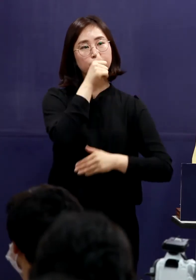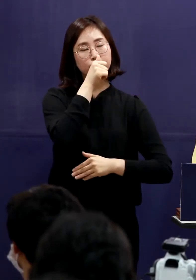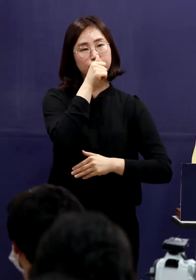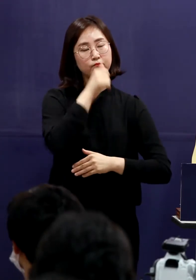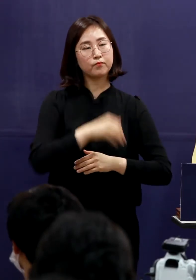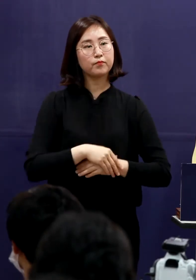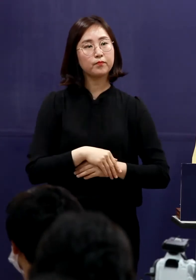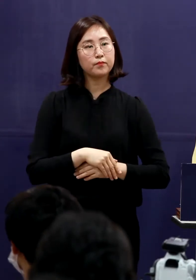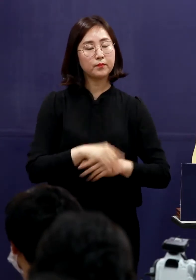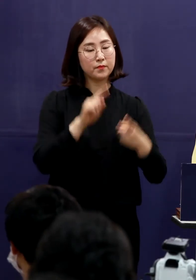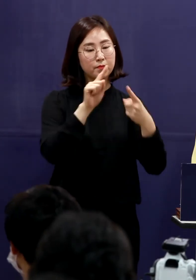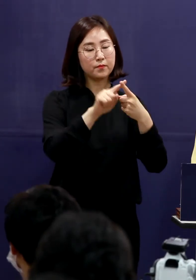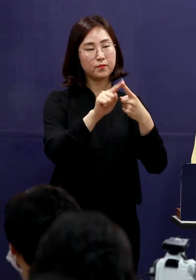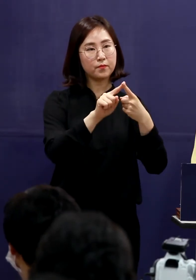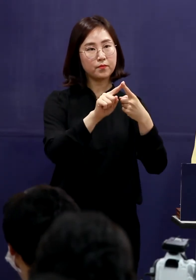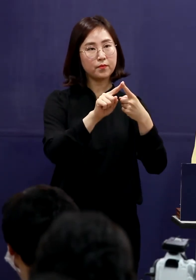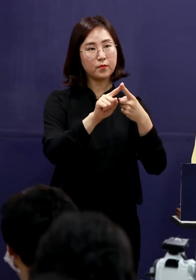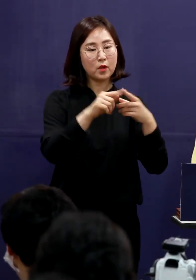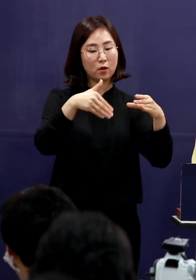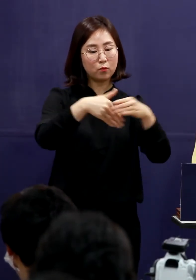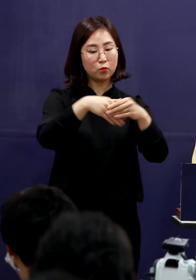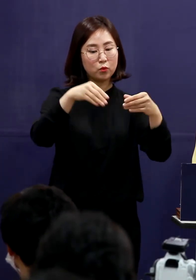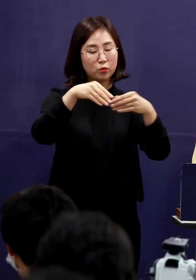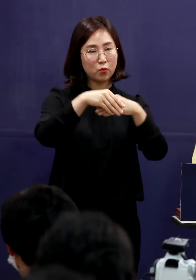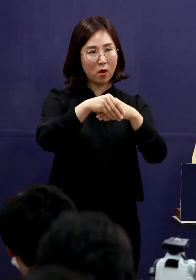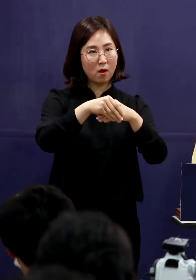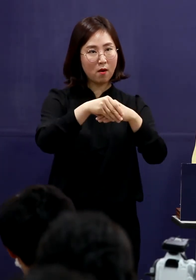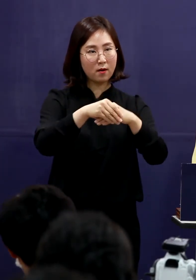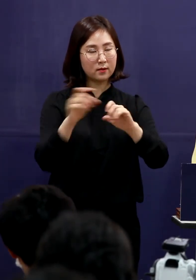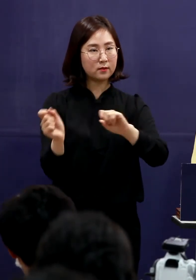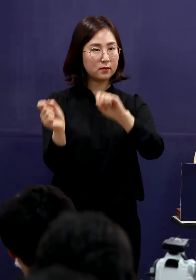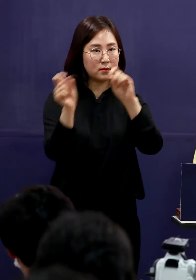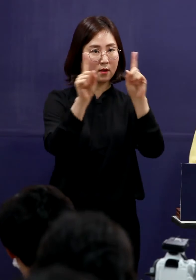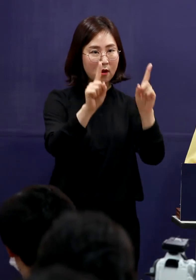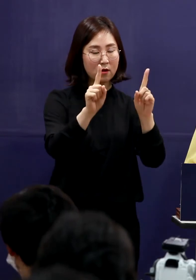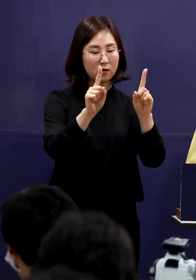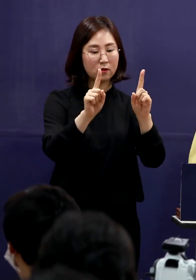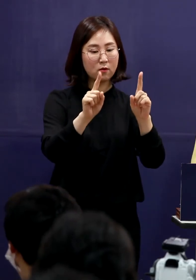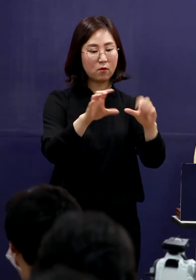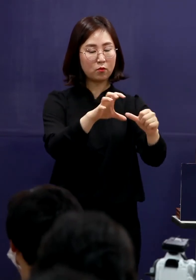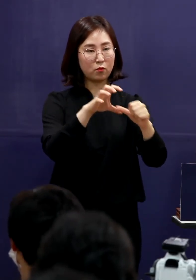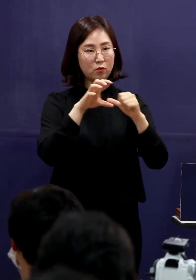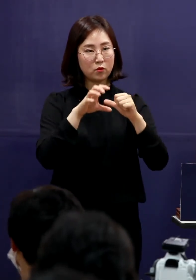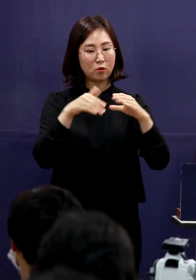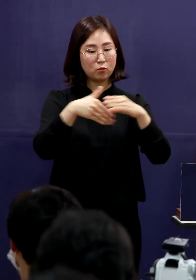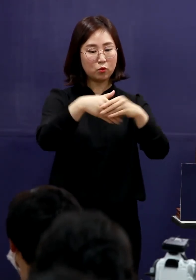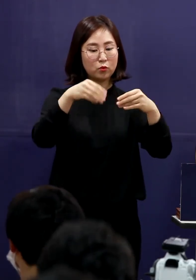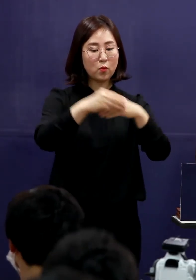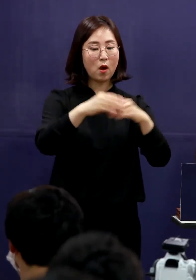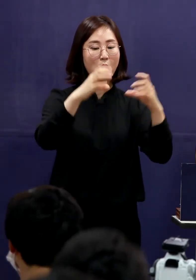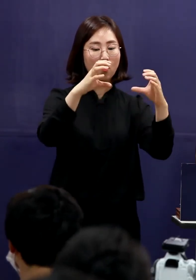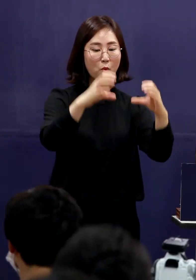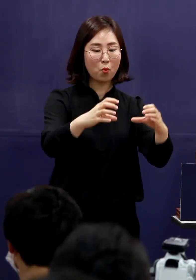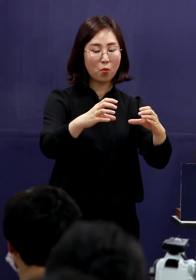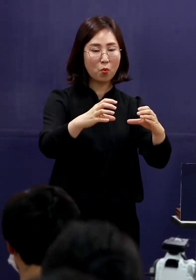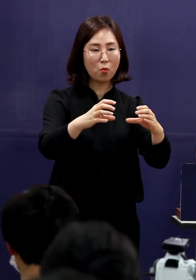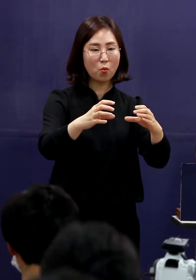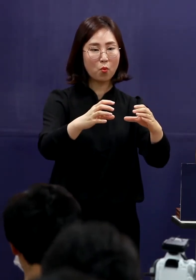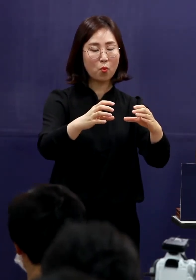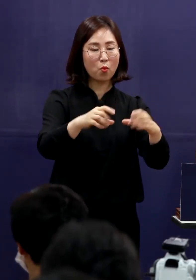하나는 그 이제 문화재생을 통해서 문화 공간을 좀 건립을 해야